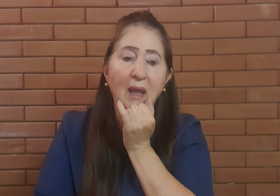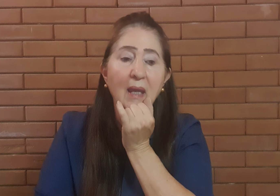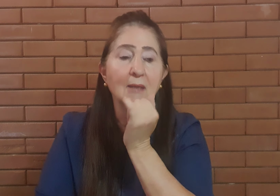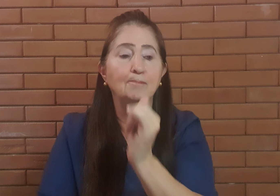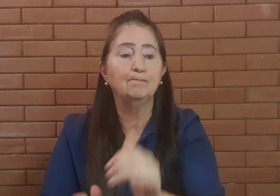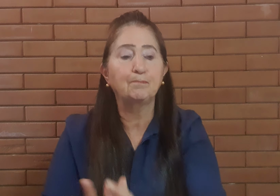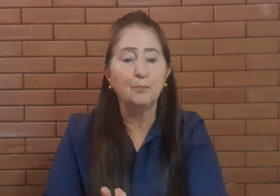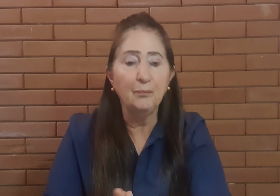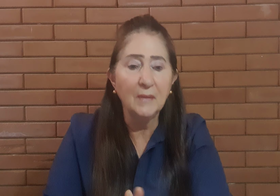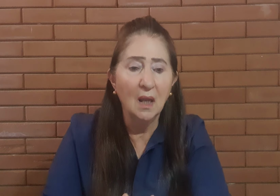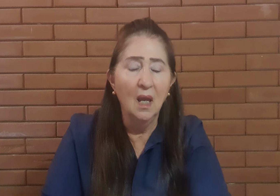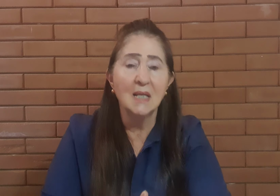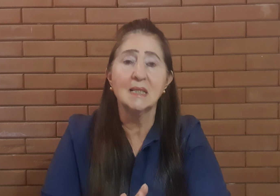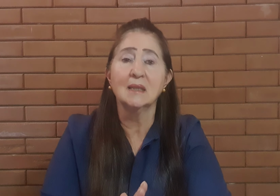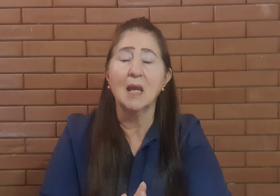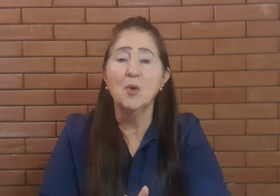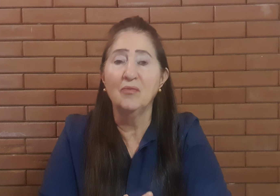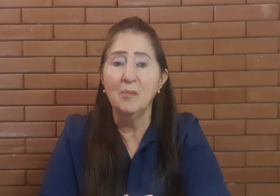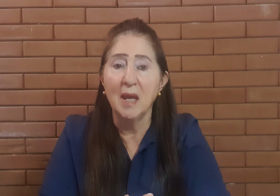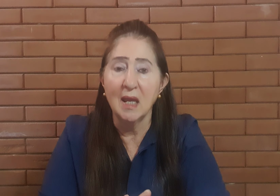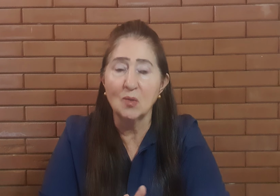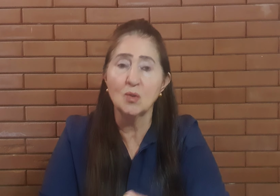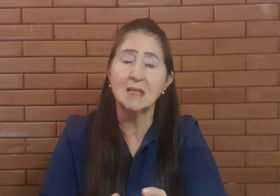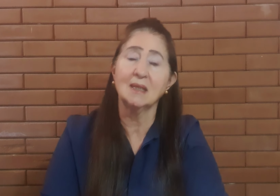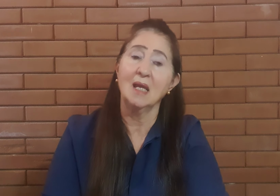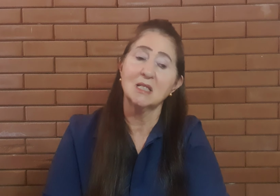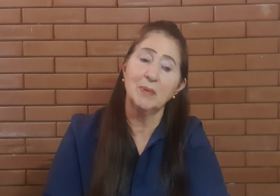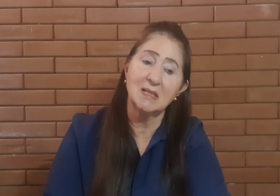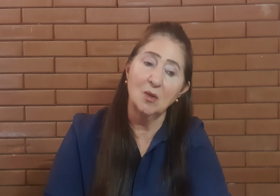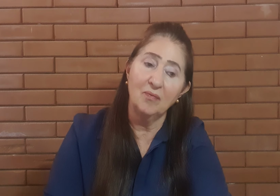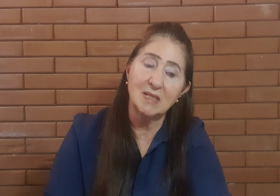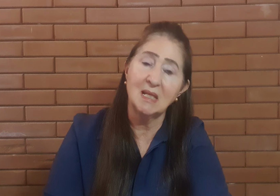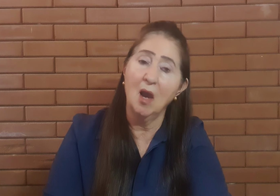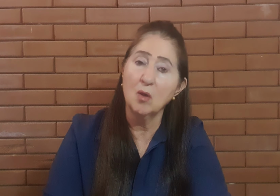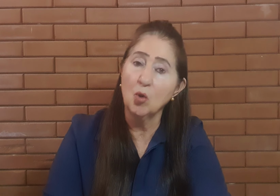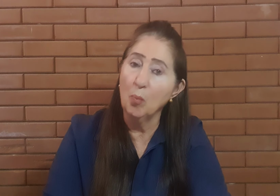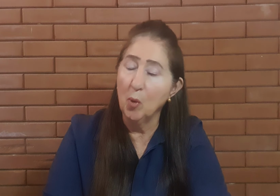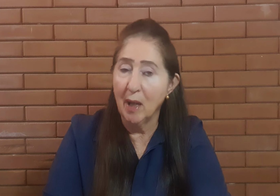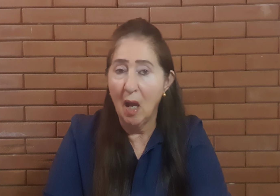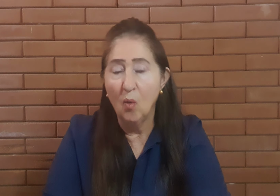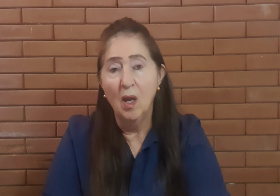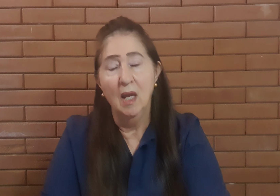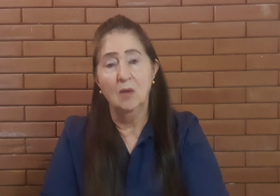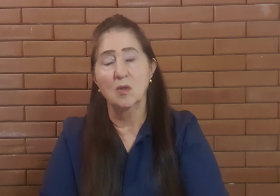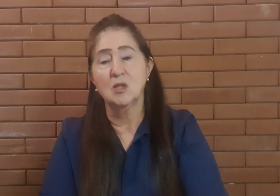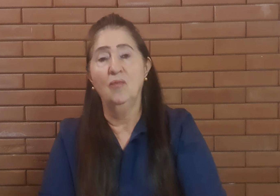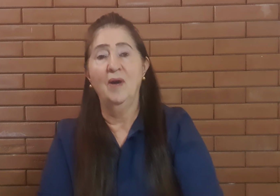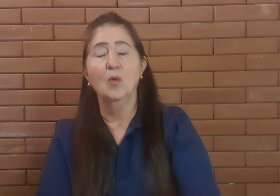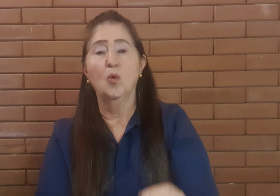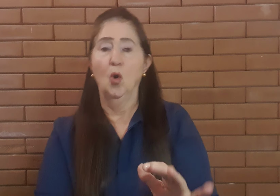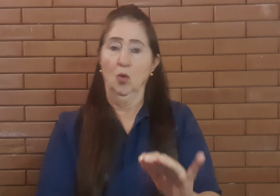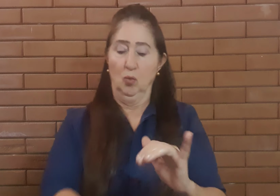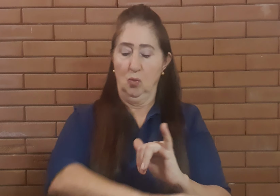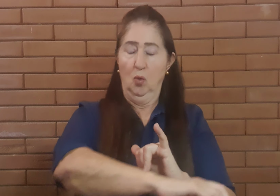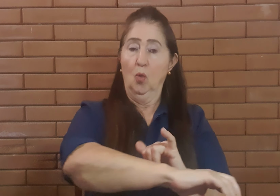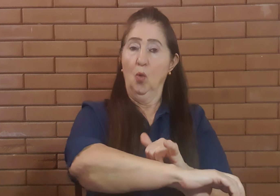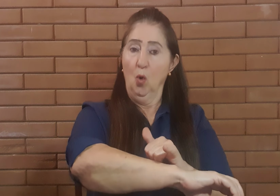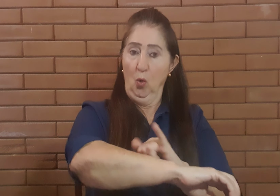ok? Se tem movimento, se tem expressão facial e corporal, igual se eu falo gordo, gordo,